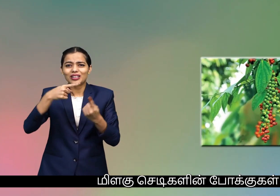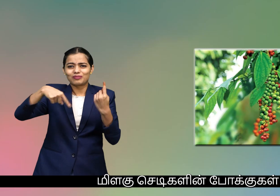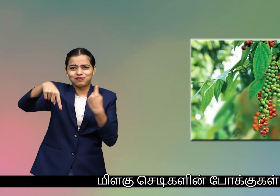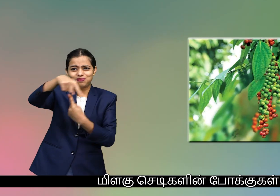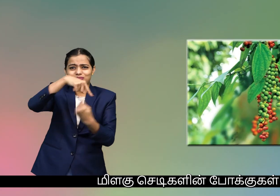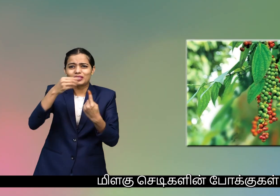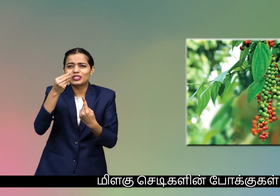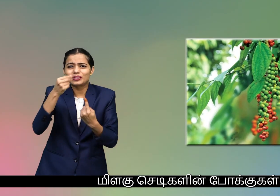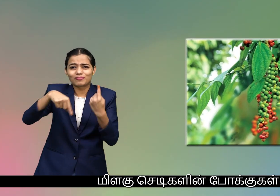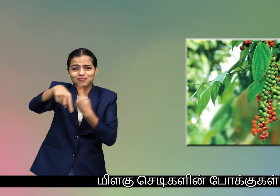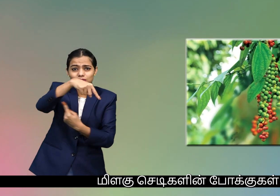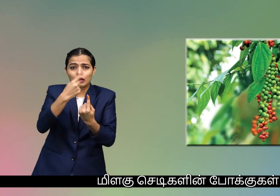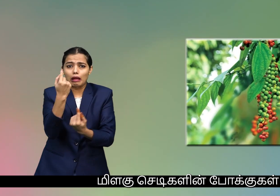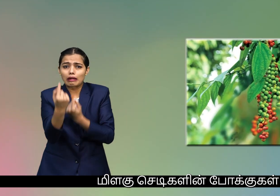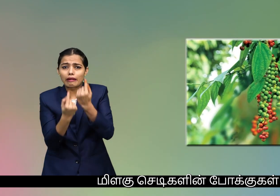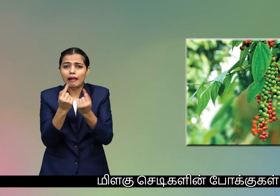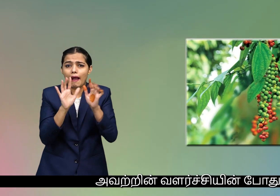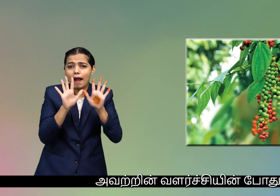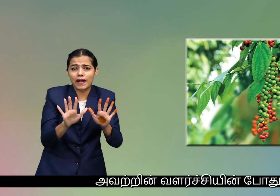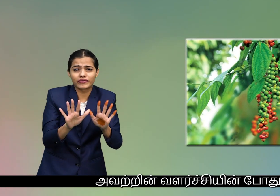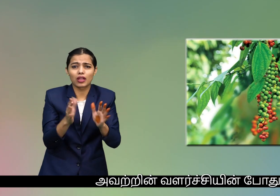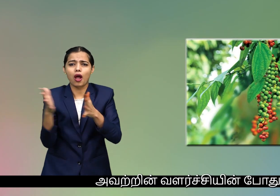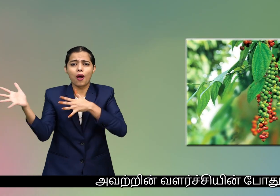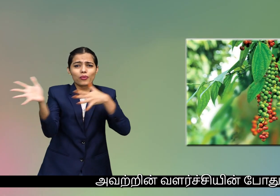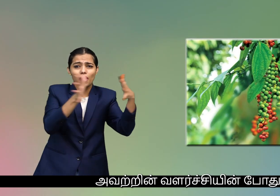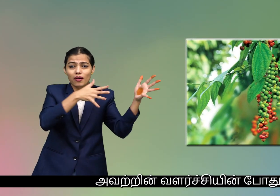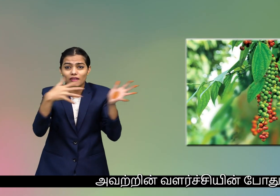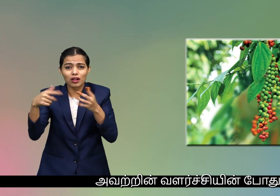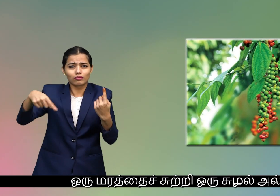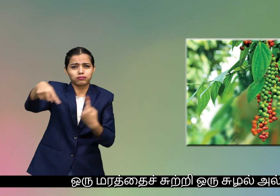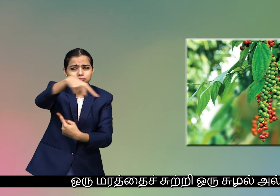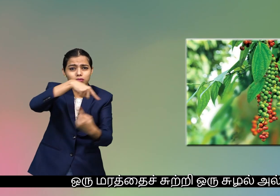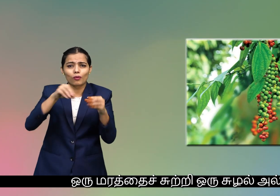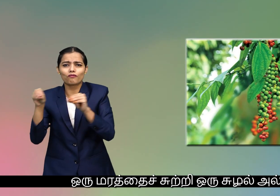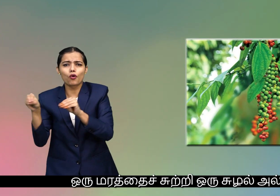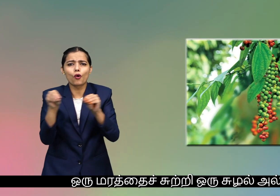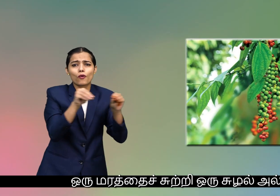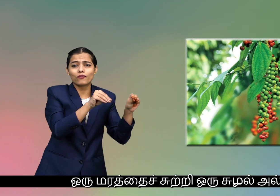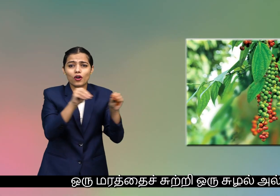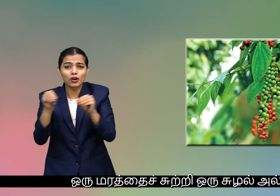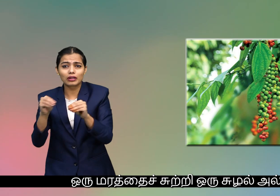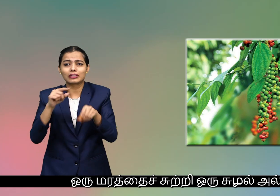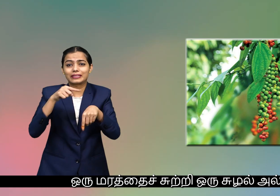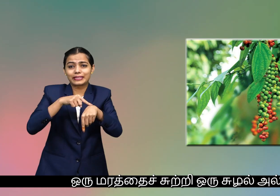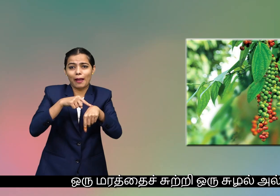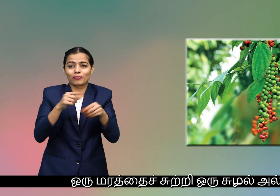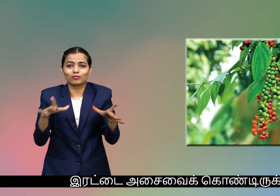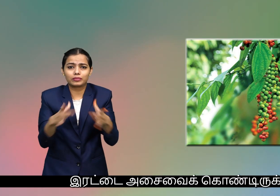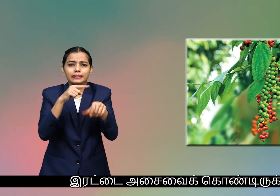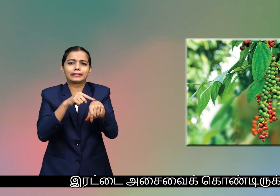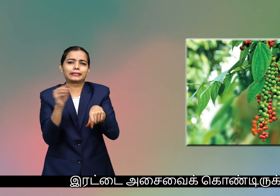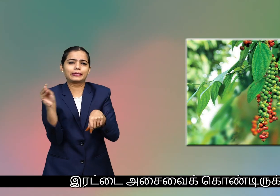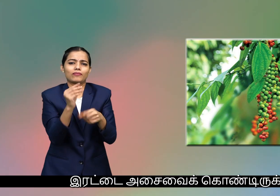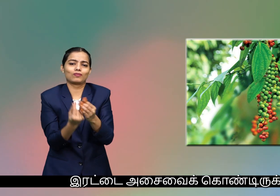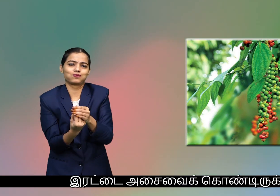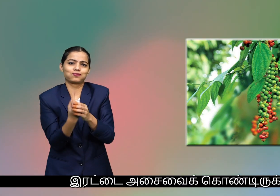மிளகு செடிகளின் போக்குகள் அவற்றின் வளர்ச்சியின் போது ஒரு மரத்தை சுற்றி ஒரு சுழல் அல்லது